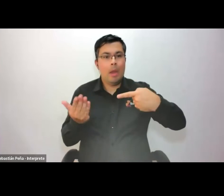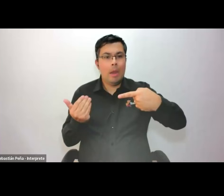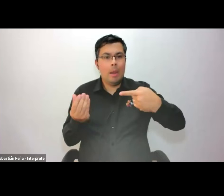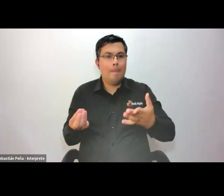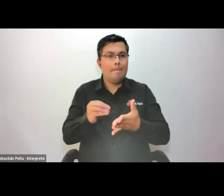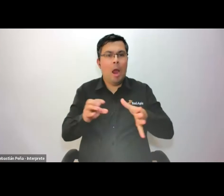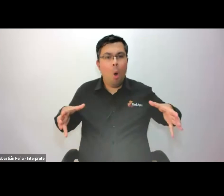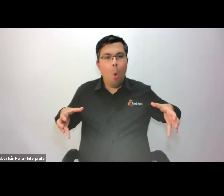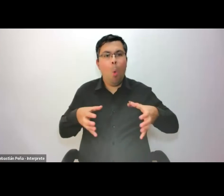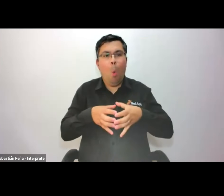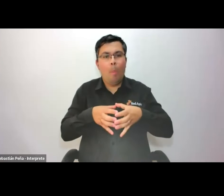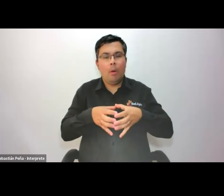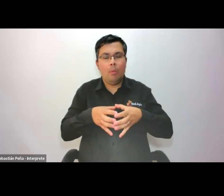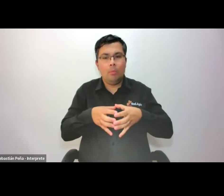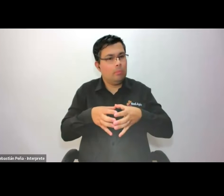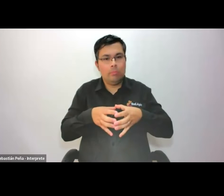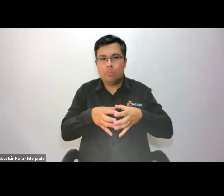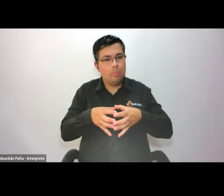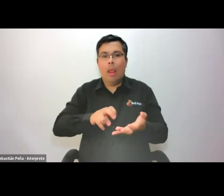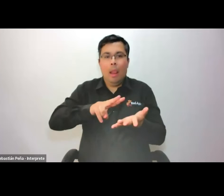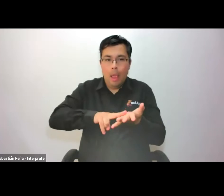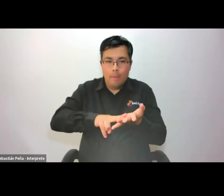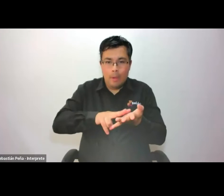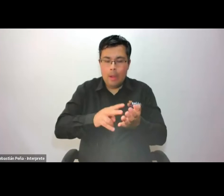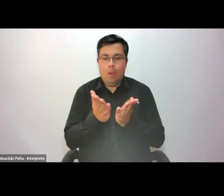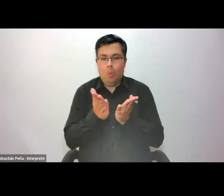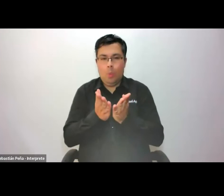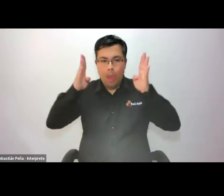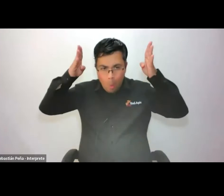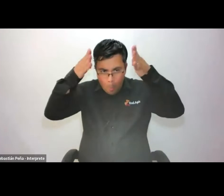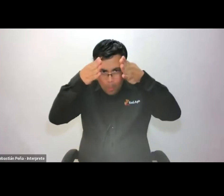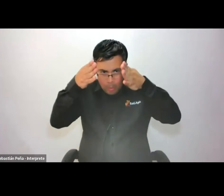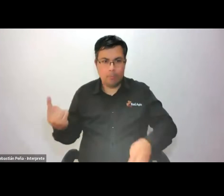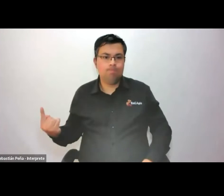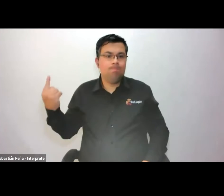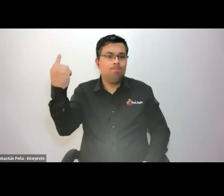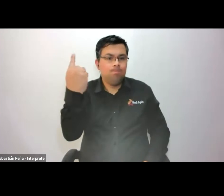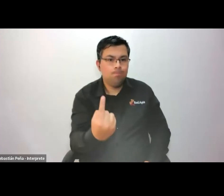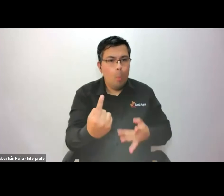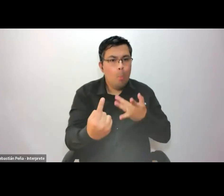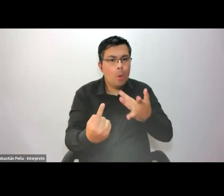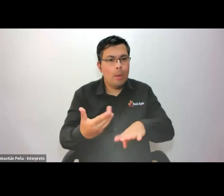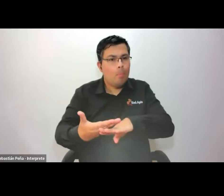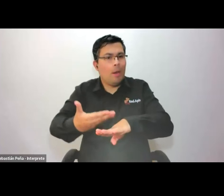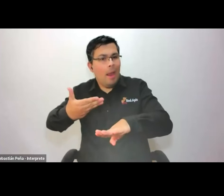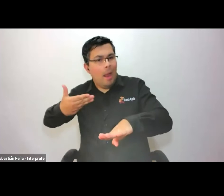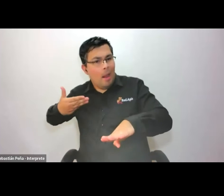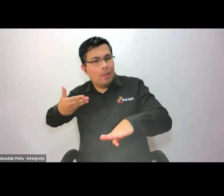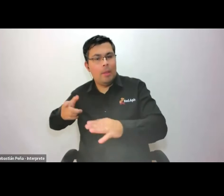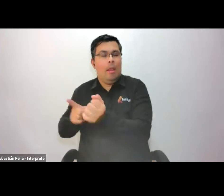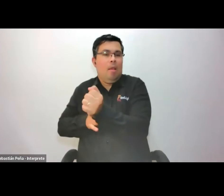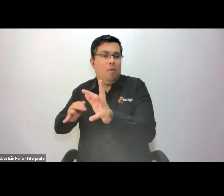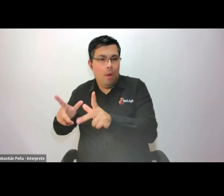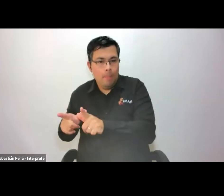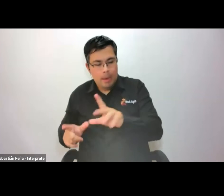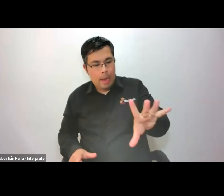La verdad es que los estudiantes autistas están porque sus familias han decidido las escuelas que eligen. Y habitualmente eligen las que tienen programas